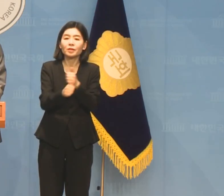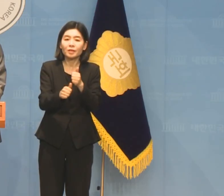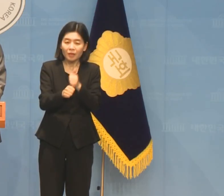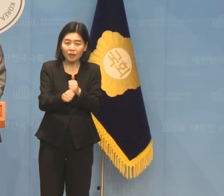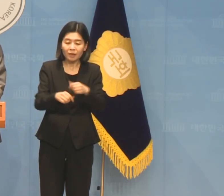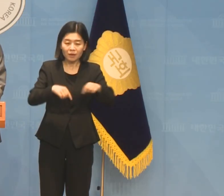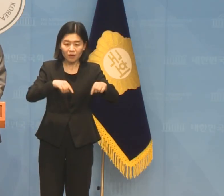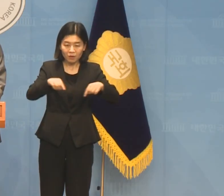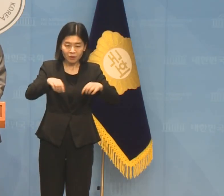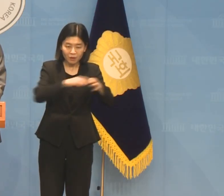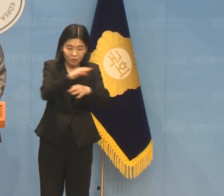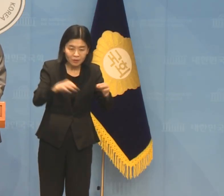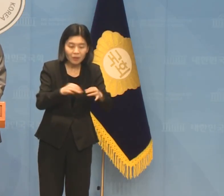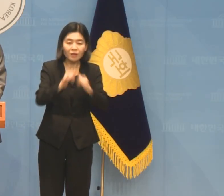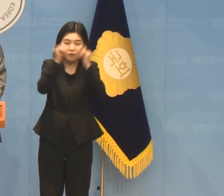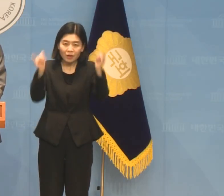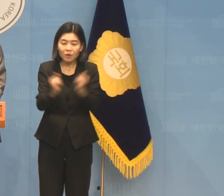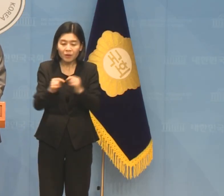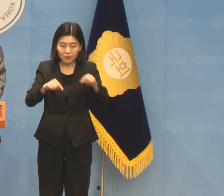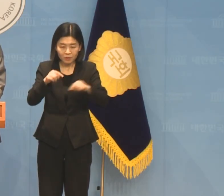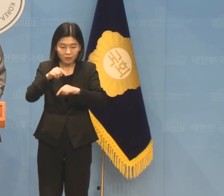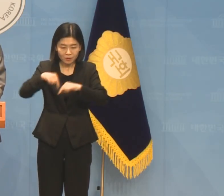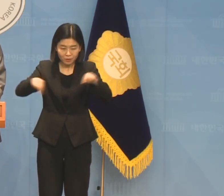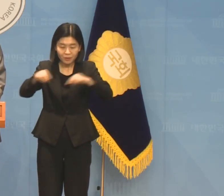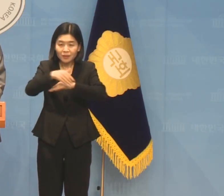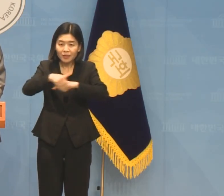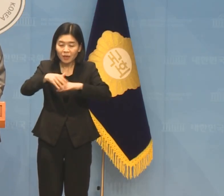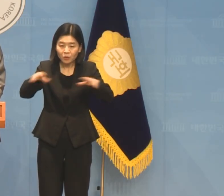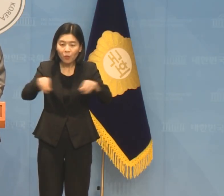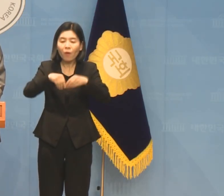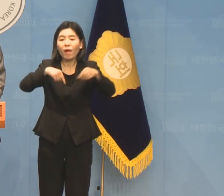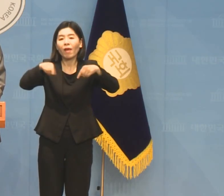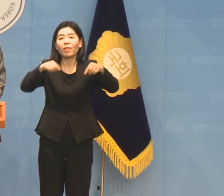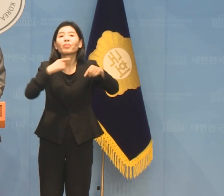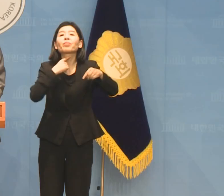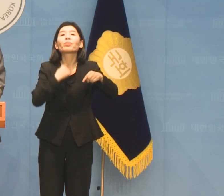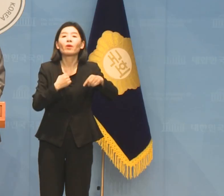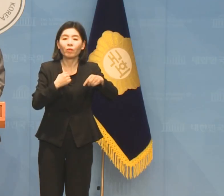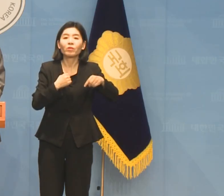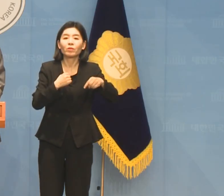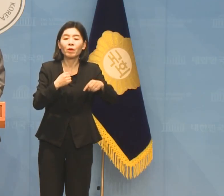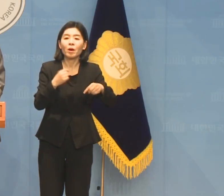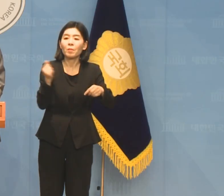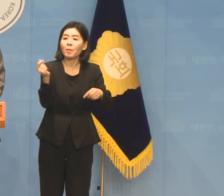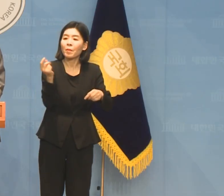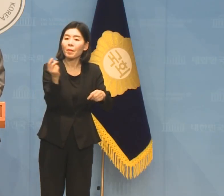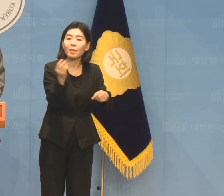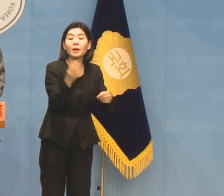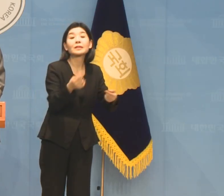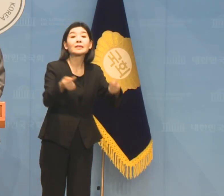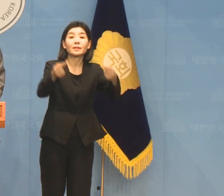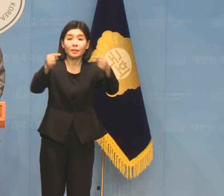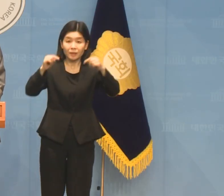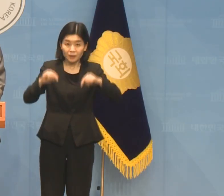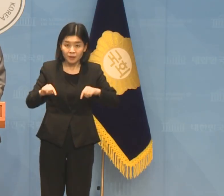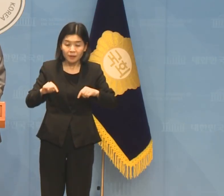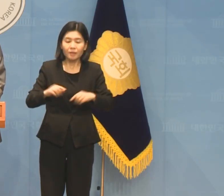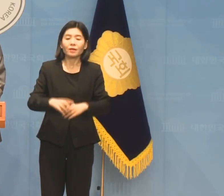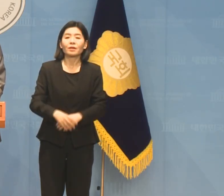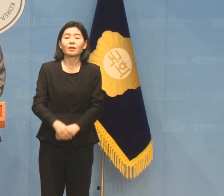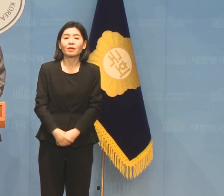사회 분야 정책을 직접 총괄 진두지휘하셨던 분들도 함께 해주고 계십니다.